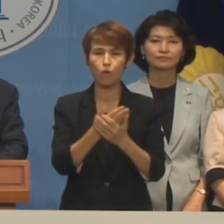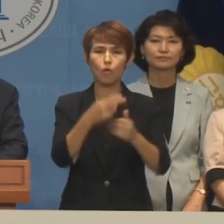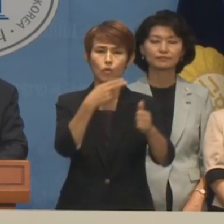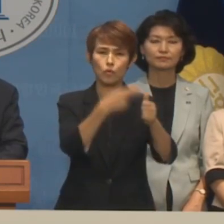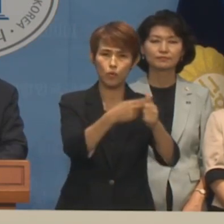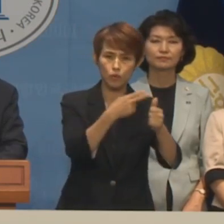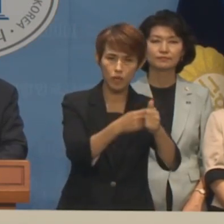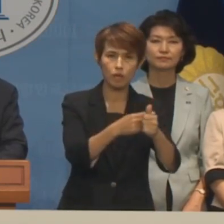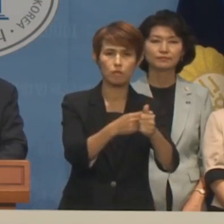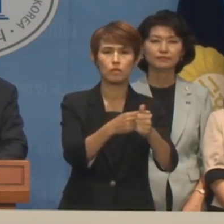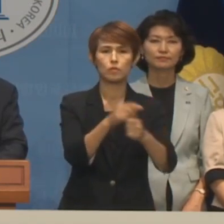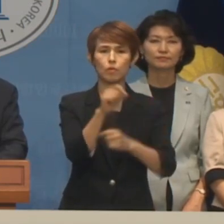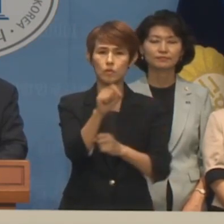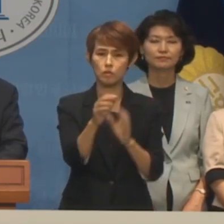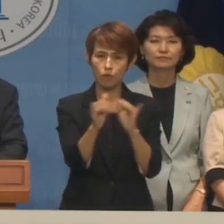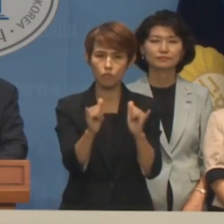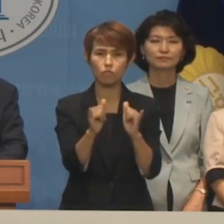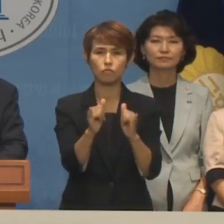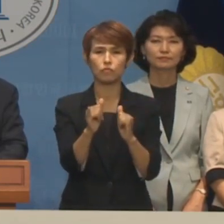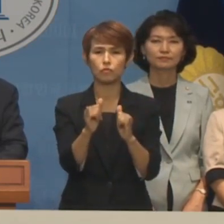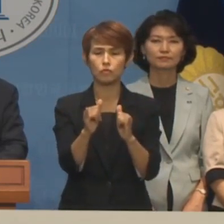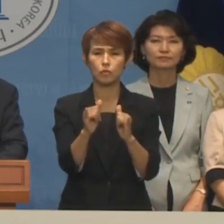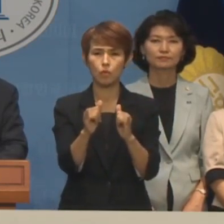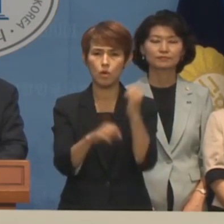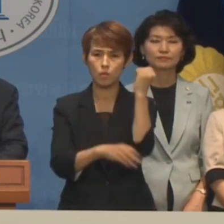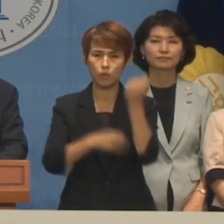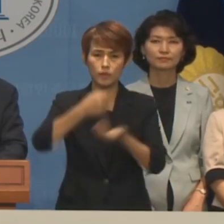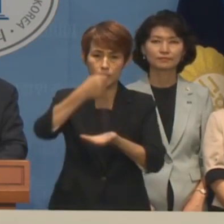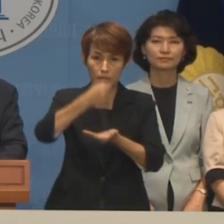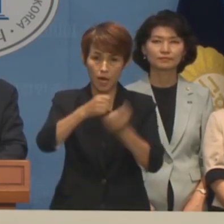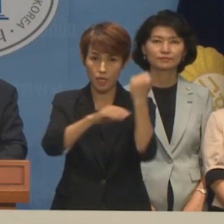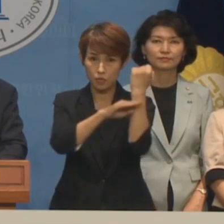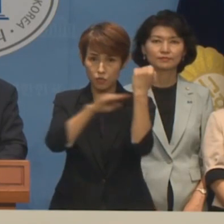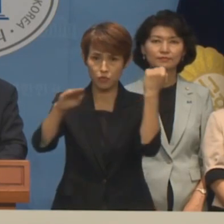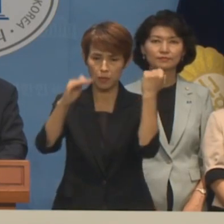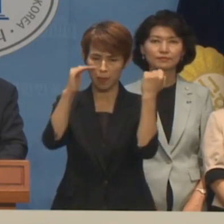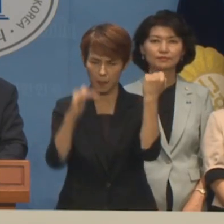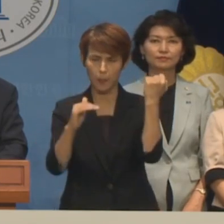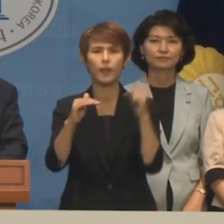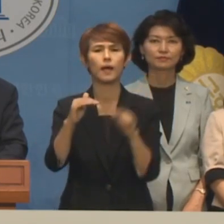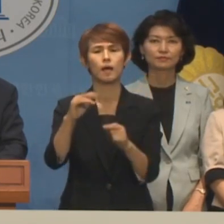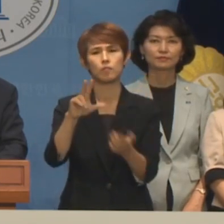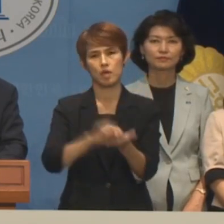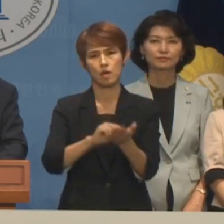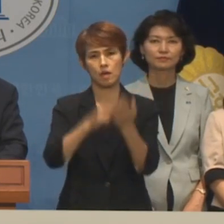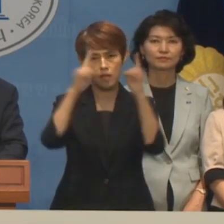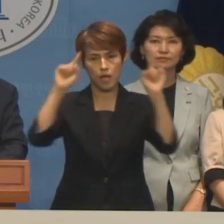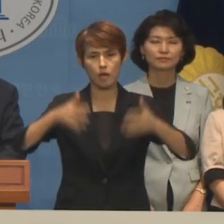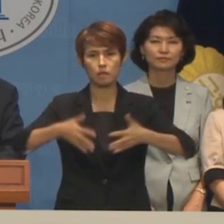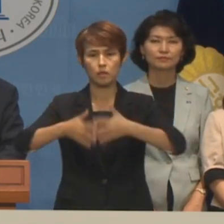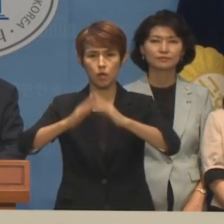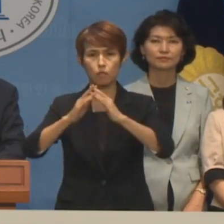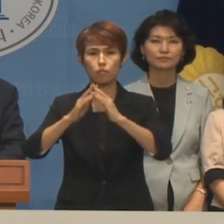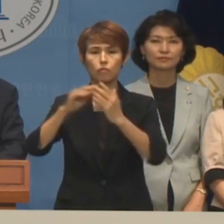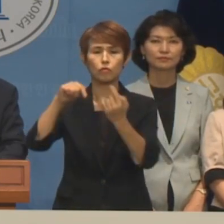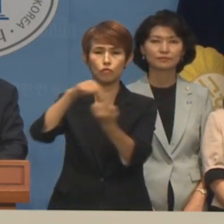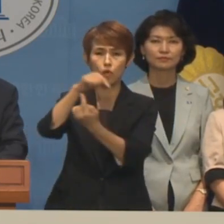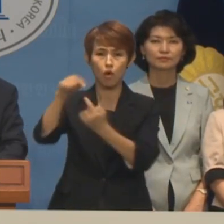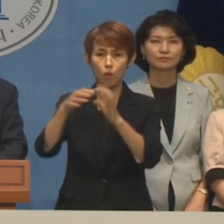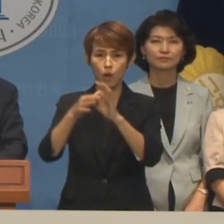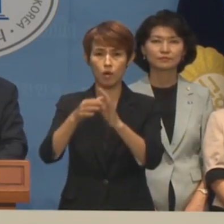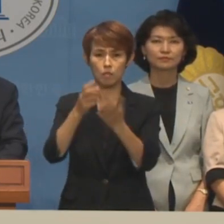교사, 교지, 교원, 수익용 기본 재산의 기준을 대폭 낮추는 대학 설립 운영 규정 개정안